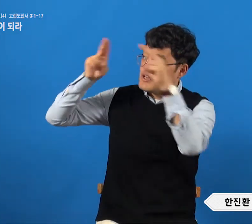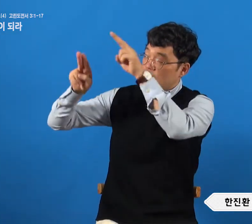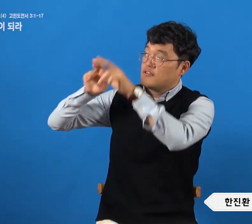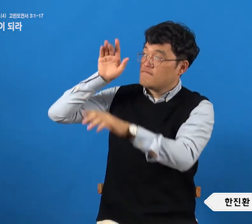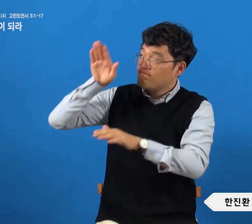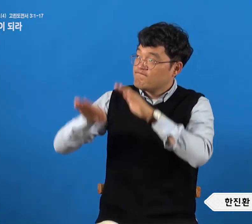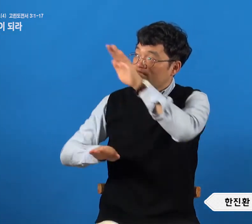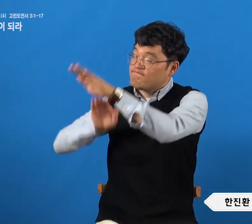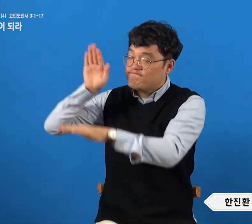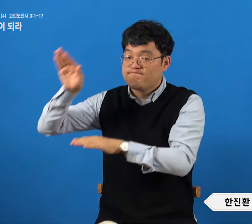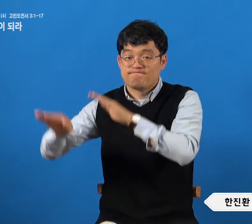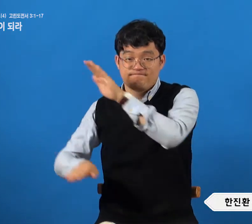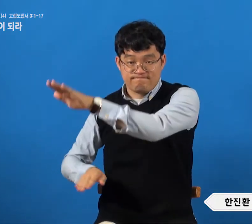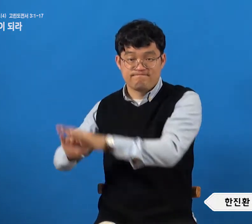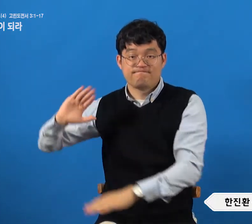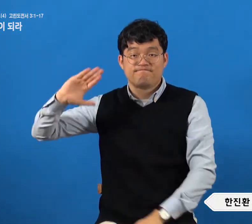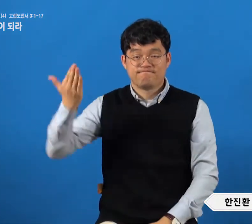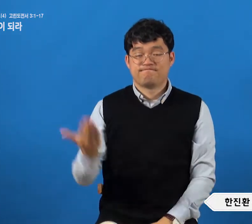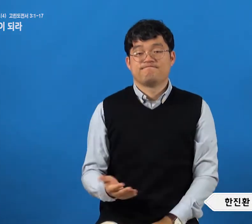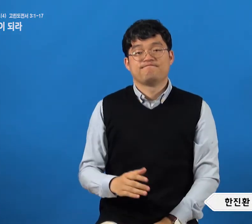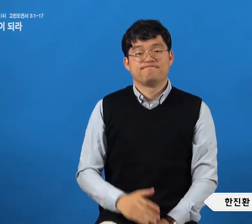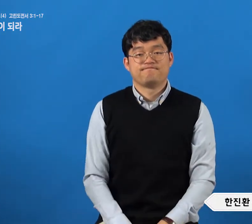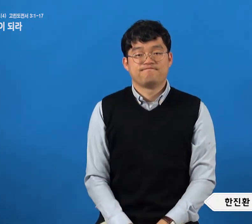향해서 나아가게 될 것입니다.